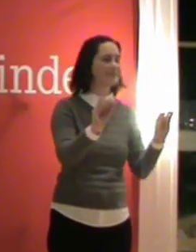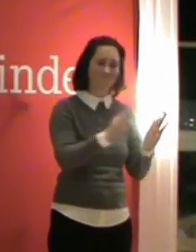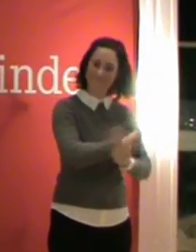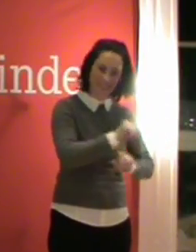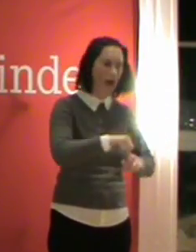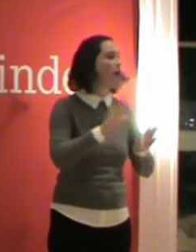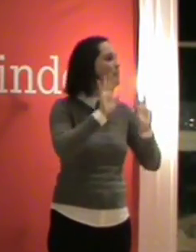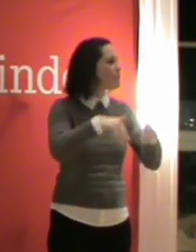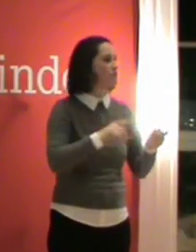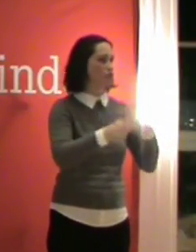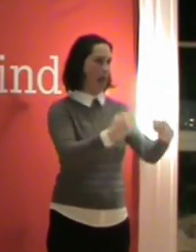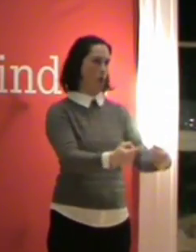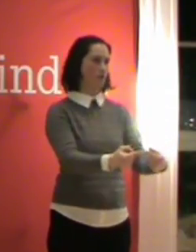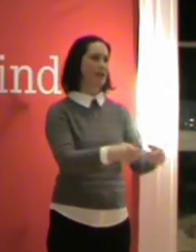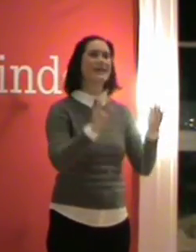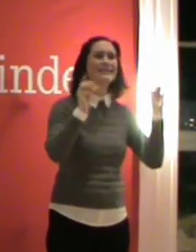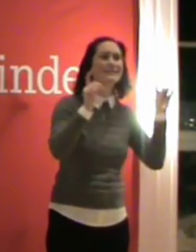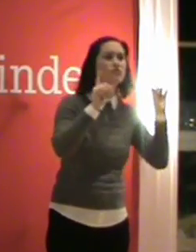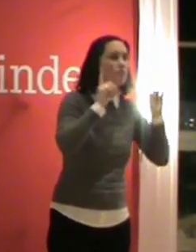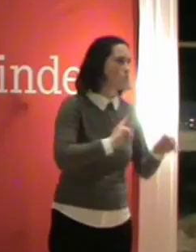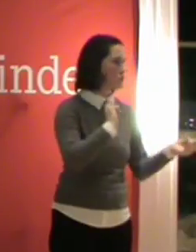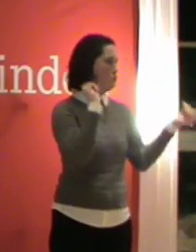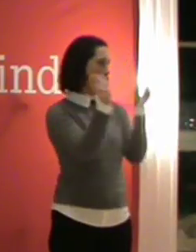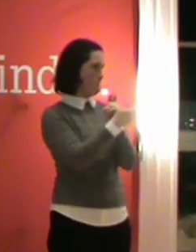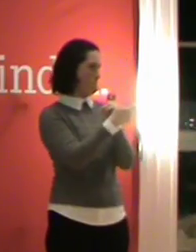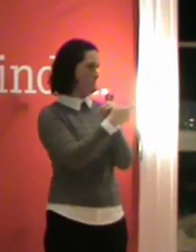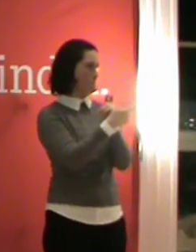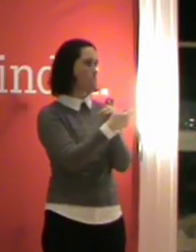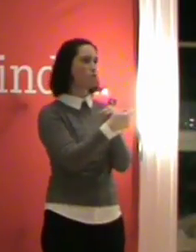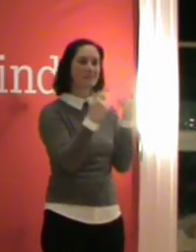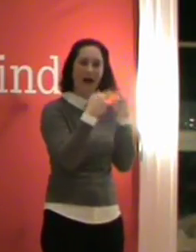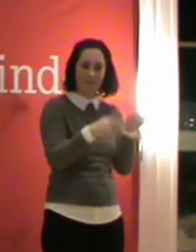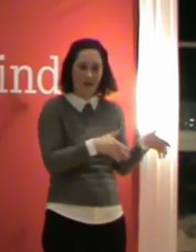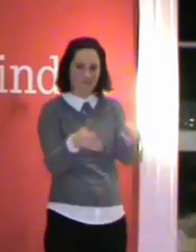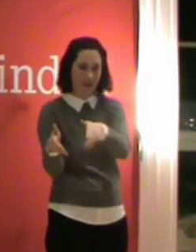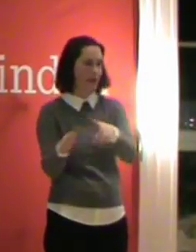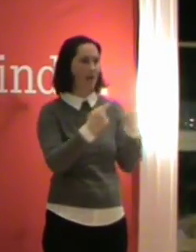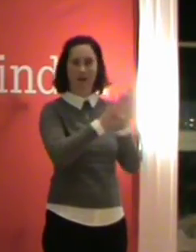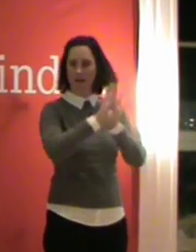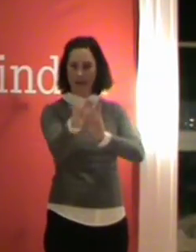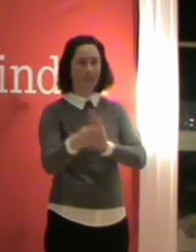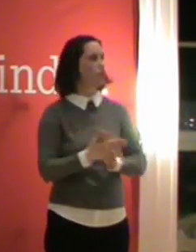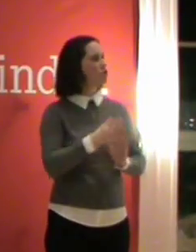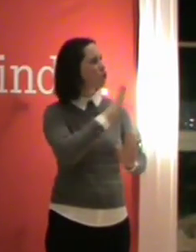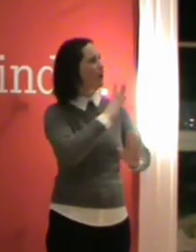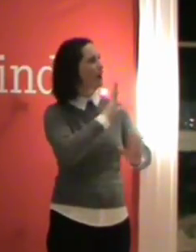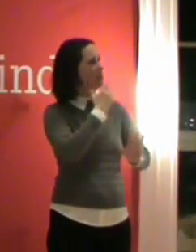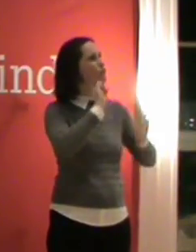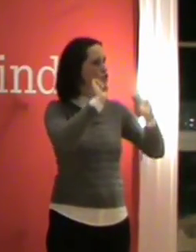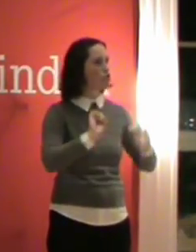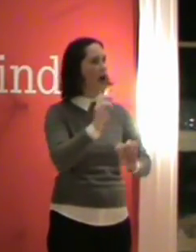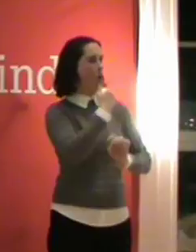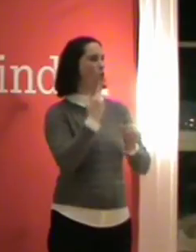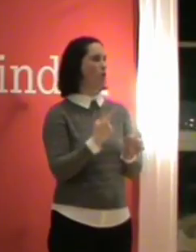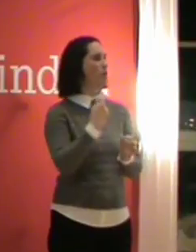läuft, dass sie sich verändern muss, dass sie eine andere Richtung einschlagen muss. Eine solche Ruckrede würde ich eigentlich auch ganz gerne